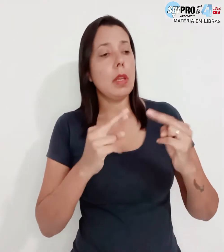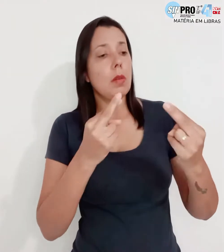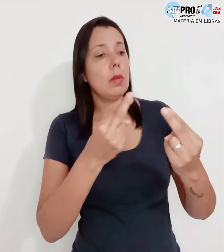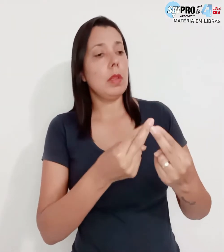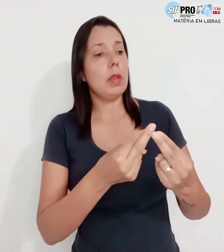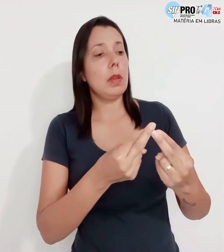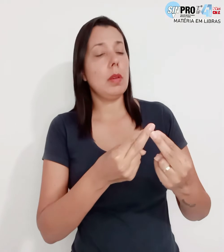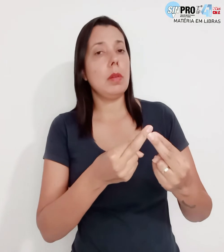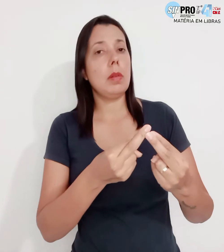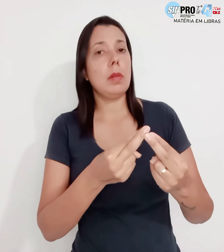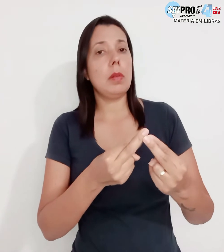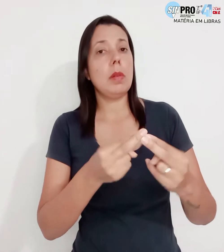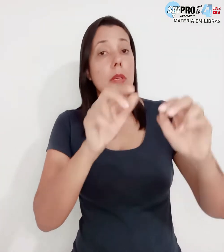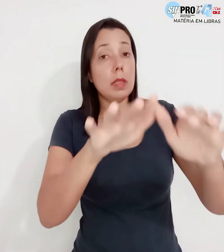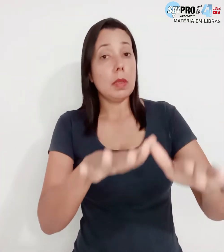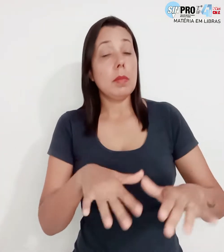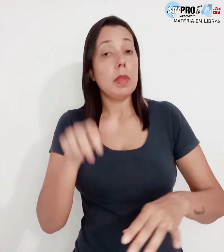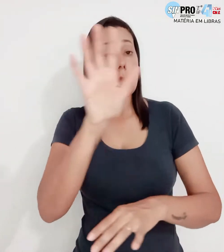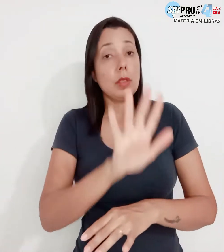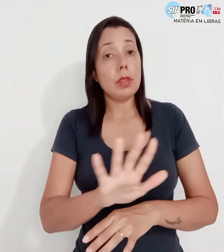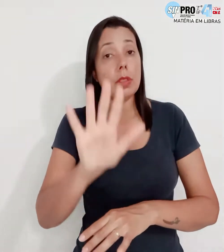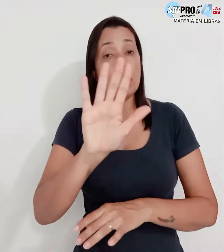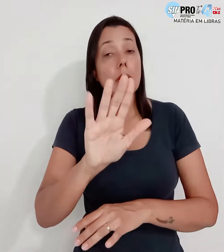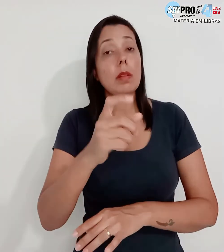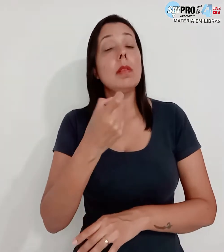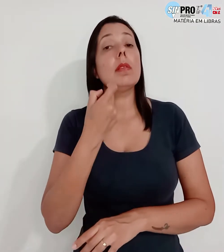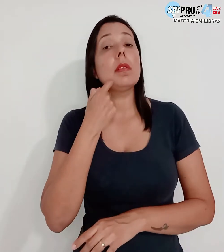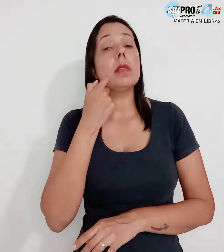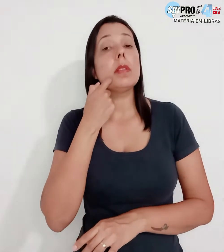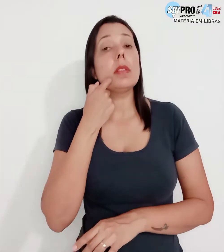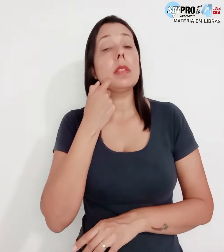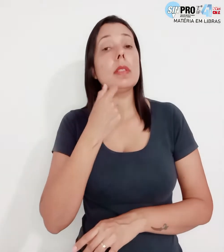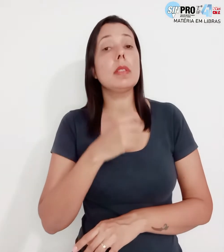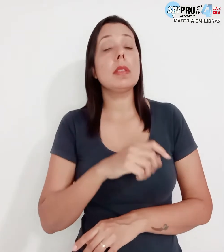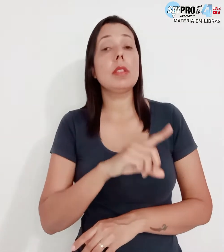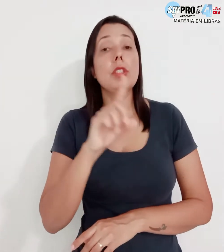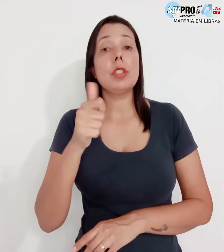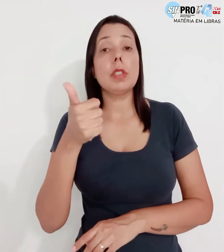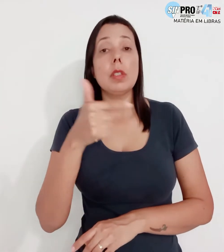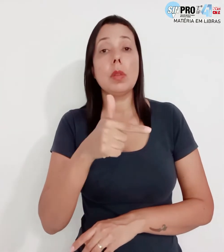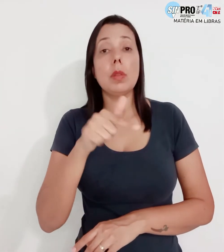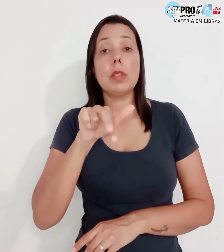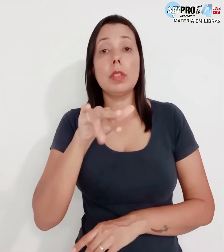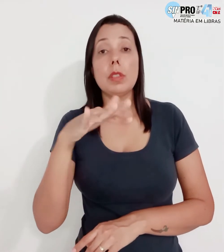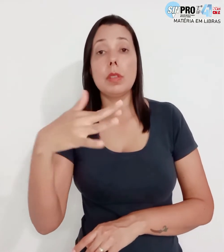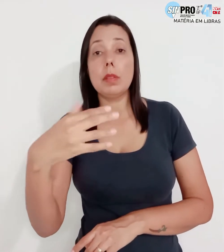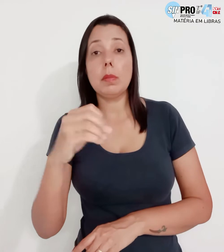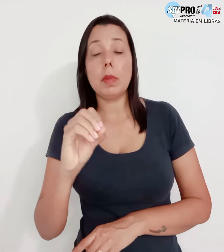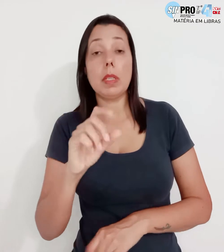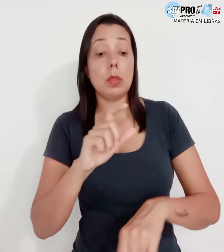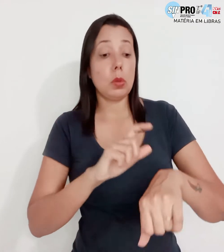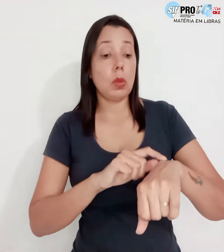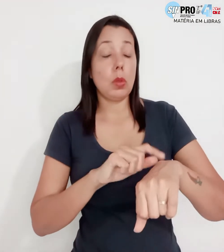reunirão em Assembleia Geral na próxima sexta-feira, 12 de março, às